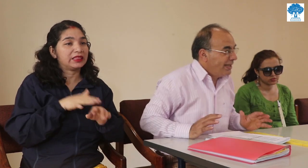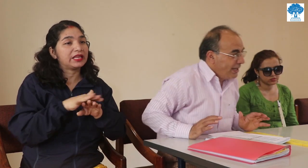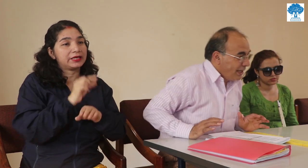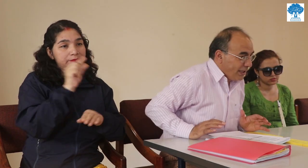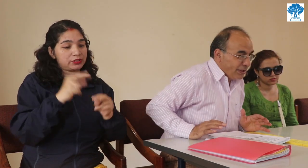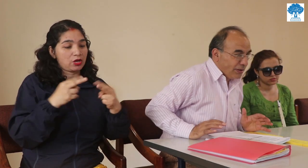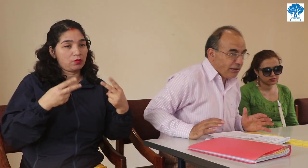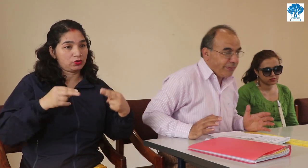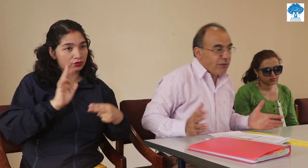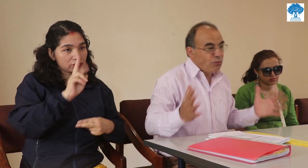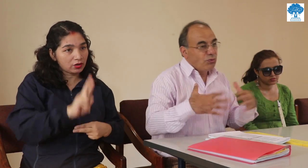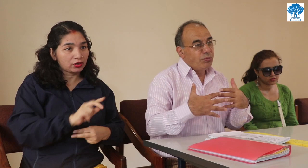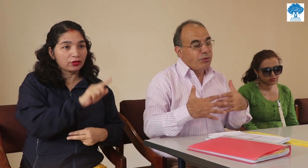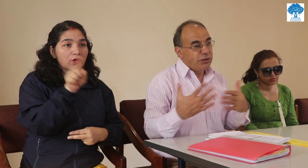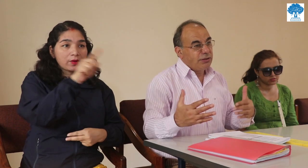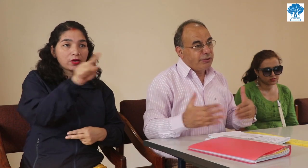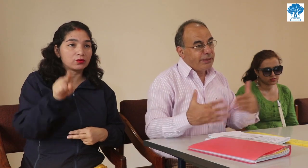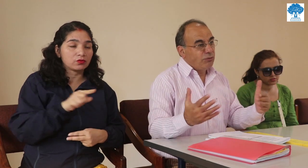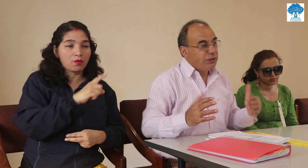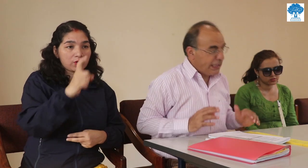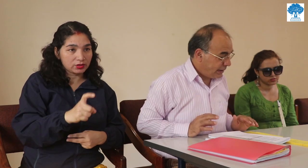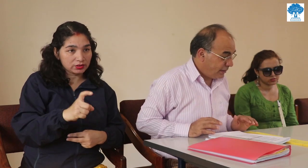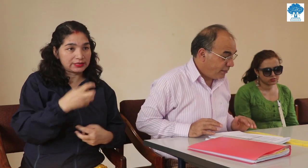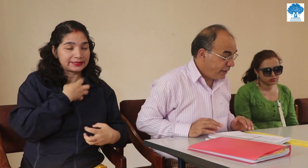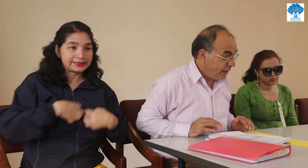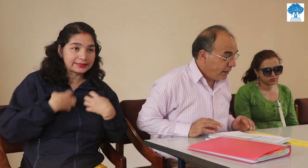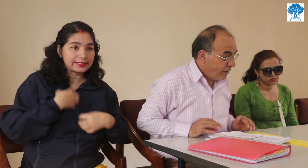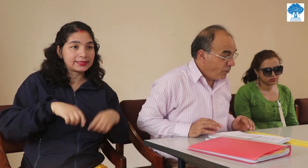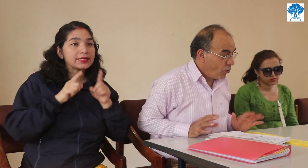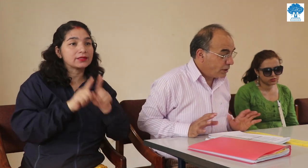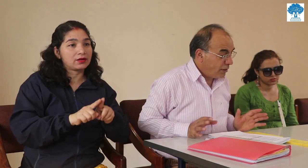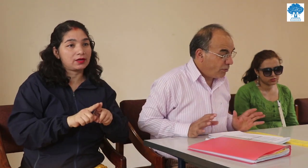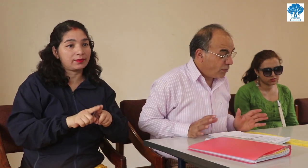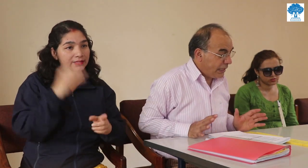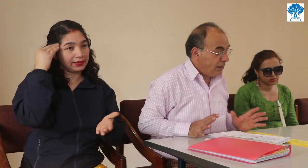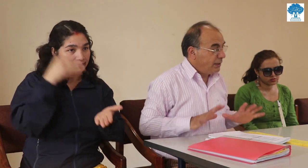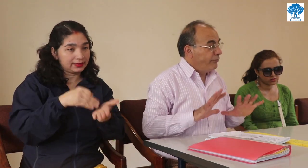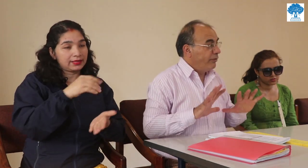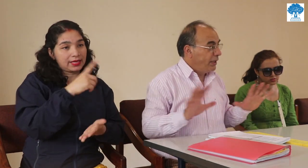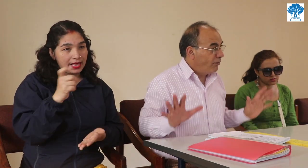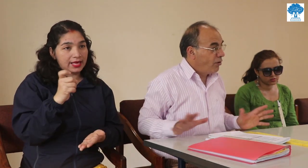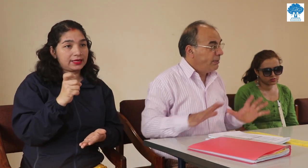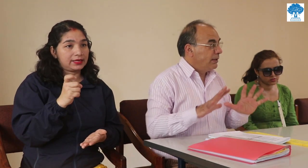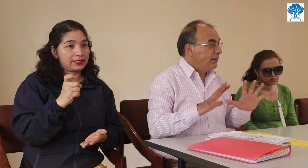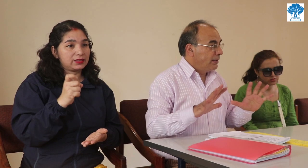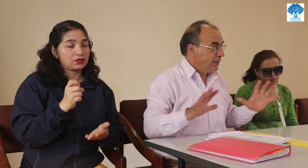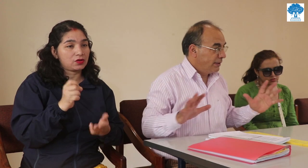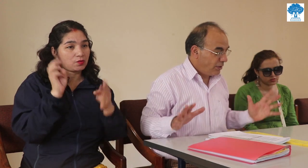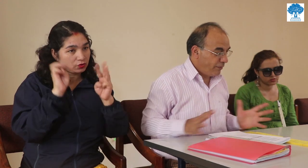छ र तपाईँहरूको प्रश्न तपाईँहरूको जिज्ञासासँग मैले फोकस गर्नको लागि अलिकति भेरी